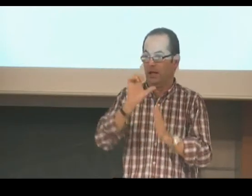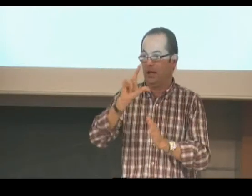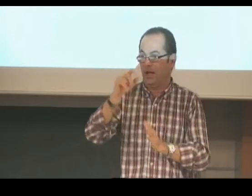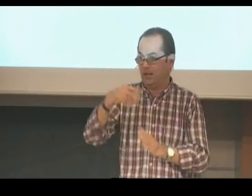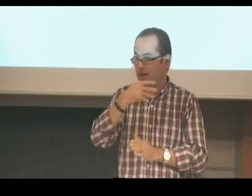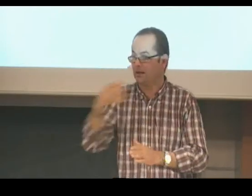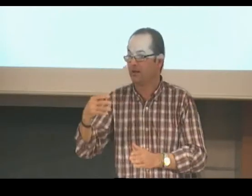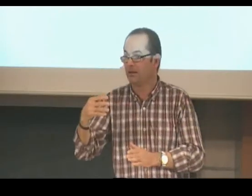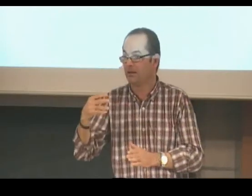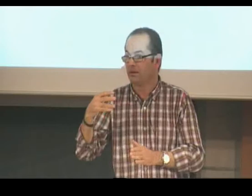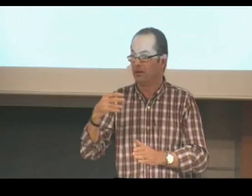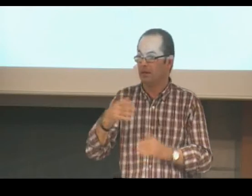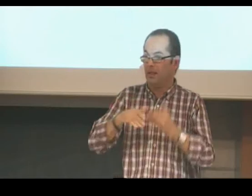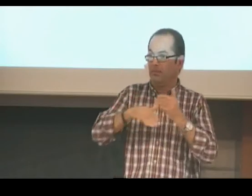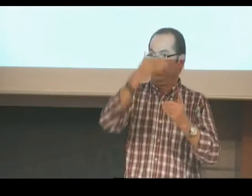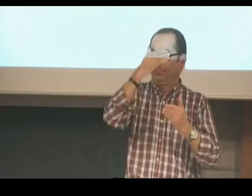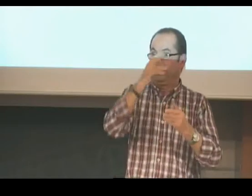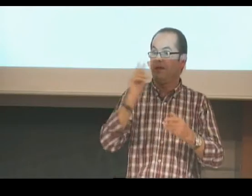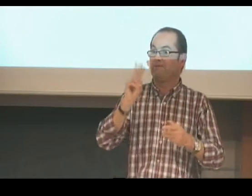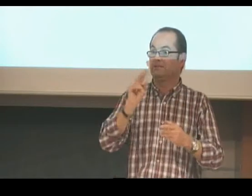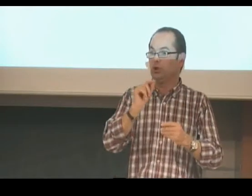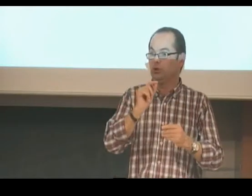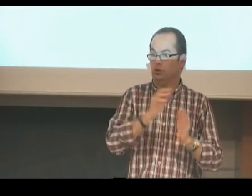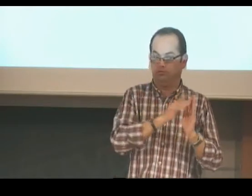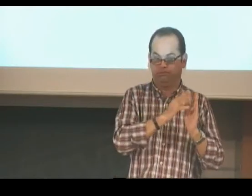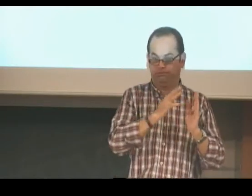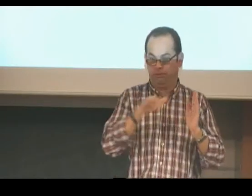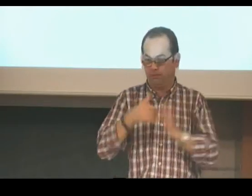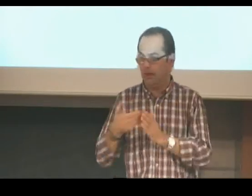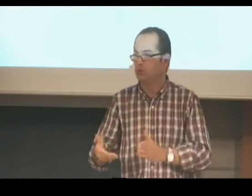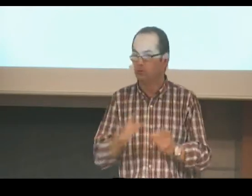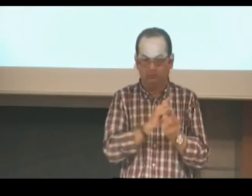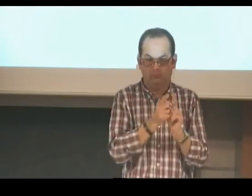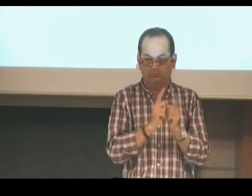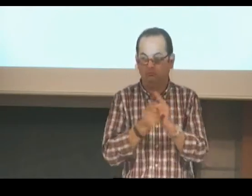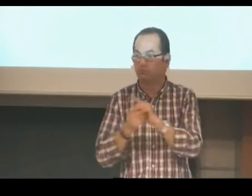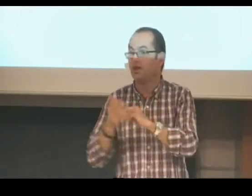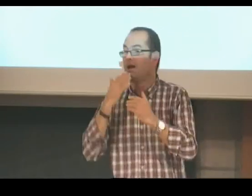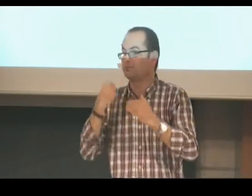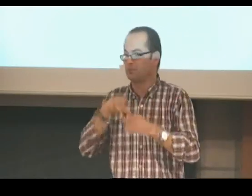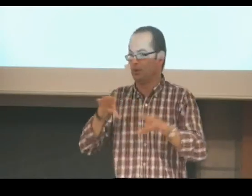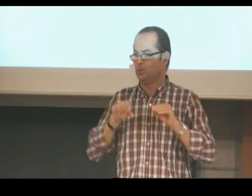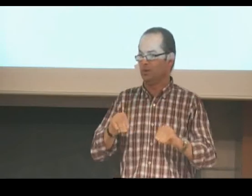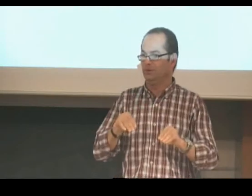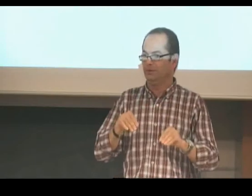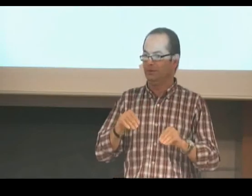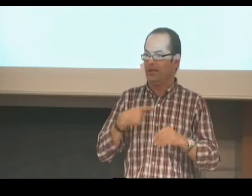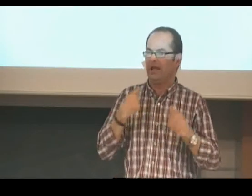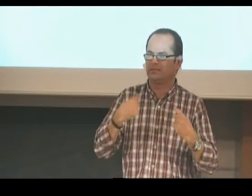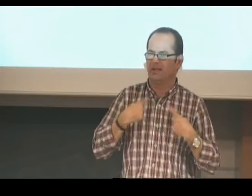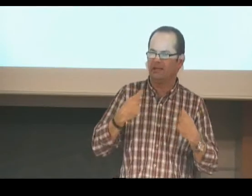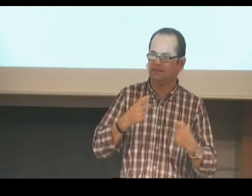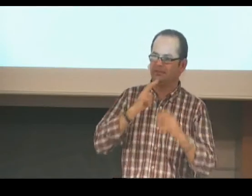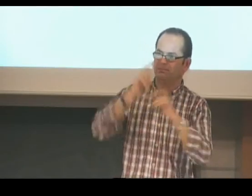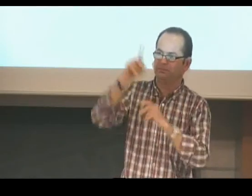realment fins ara, que fa temps que treballem amb l'Enan, i des de la primera versió fins a l'última han hagut